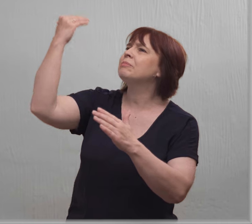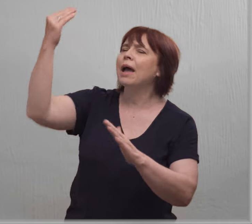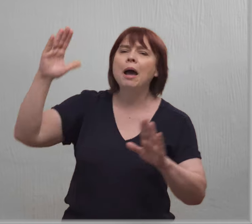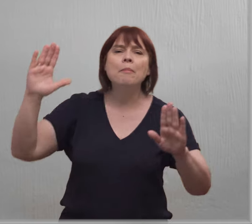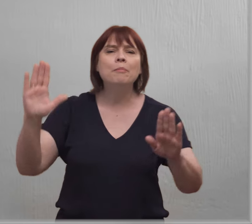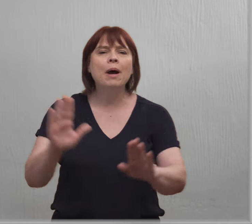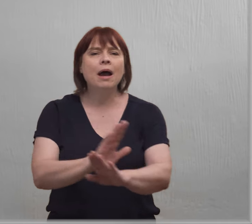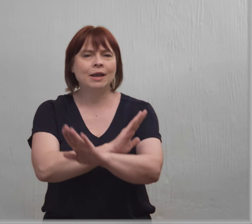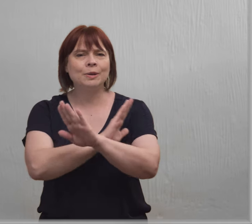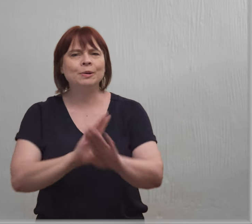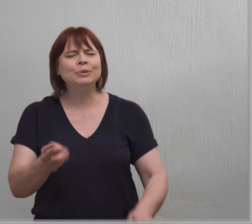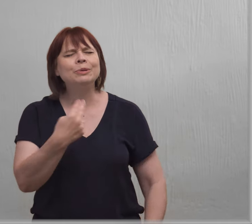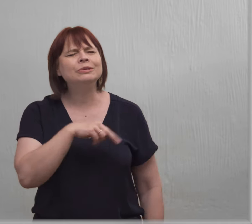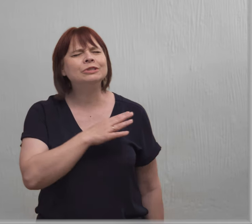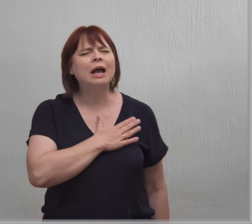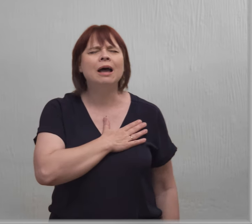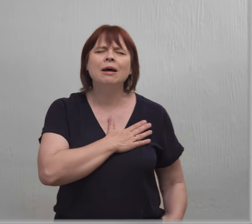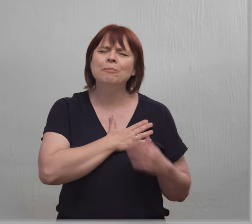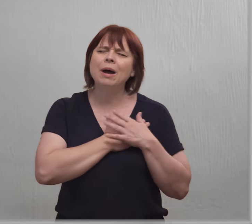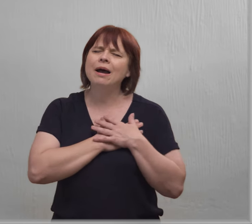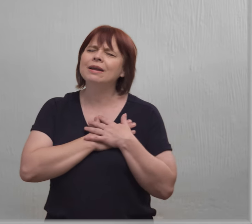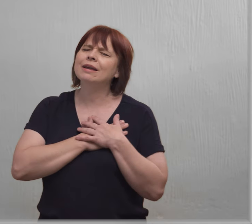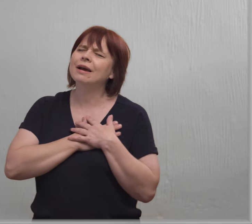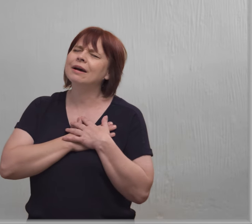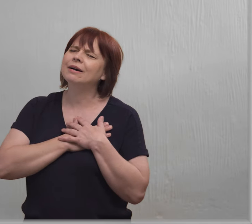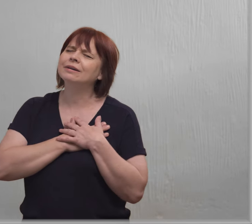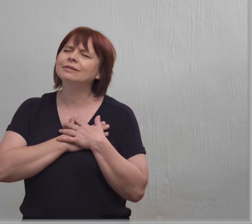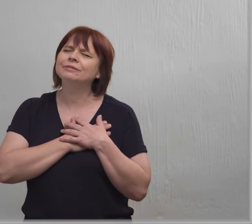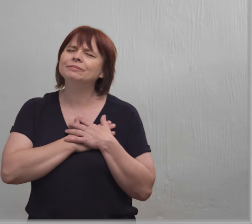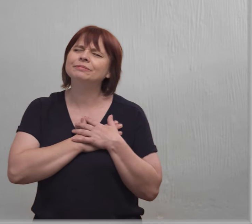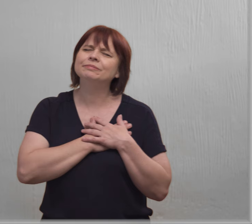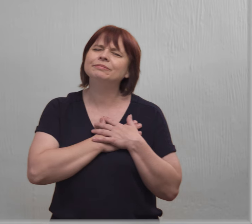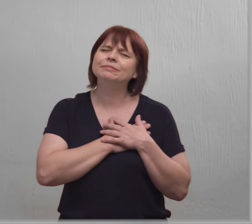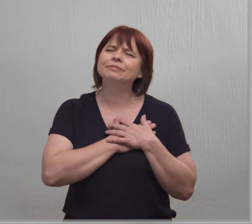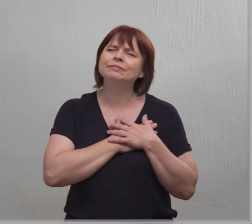Для тебя поет душа моя.